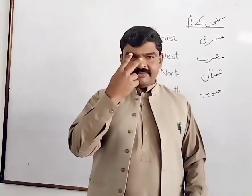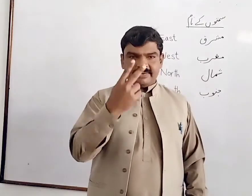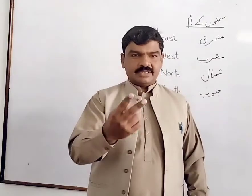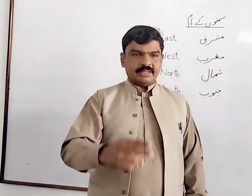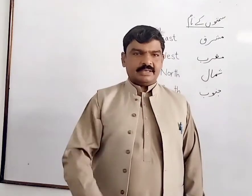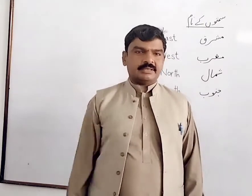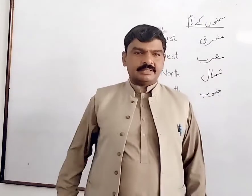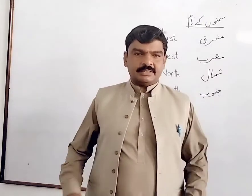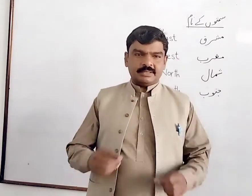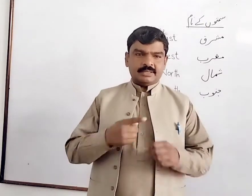फ़ज़ा देख,